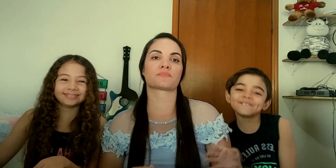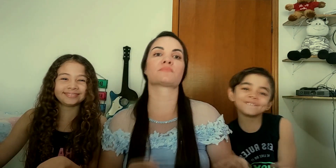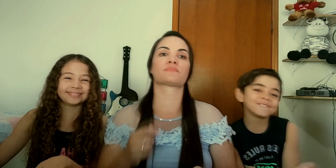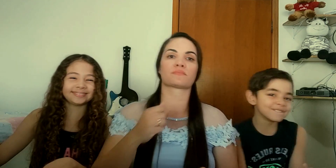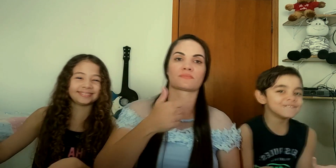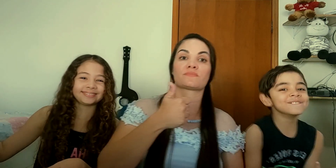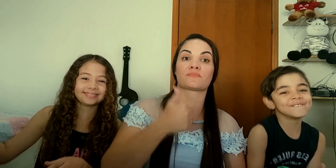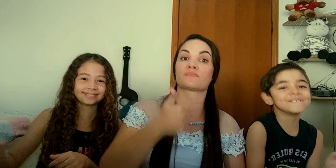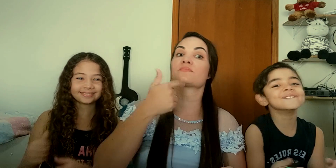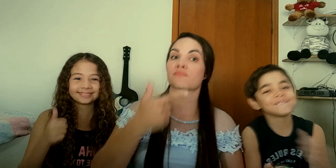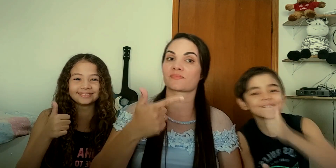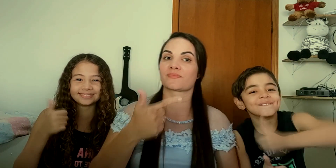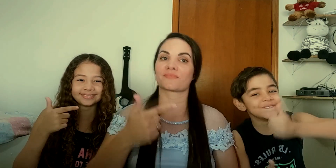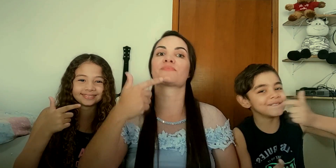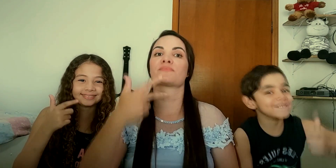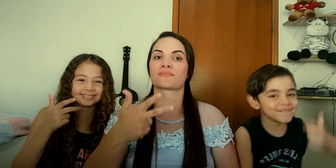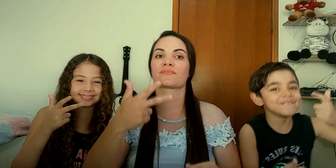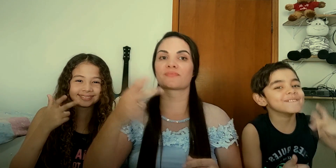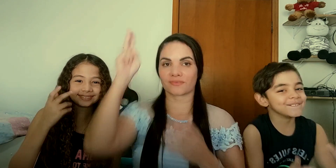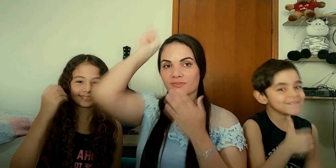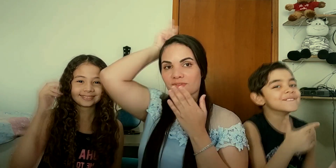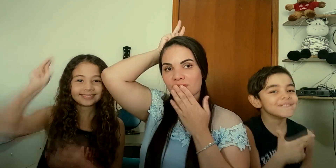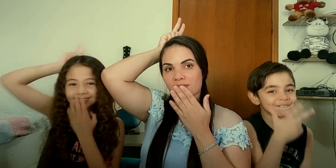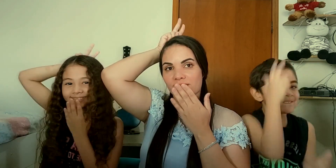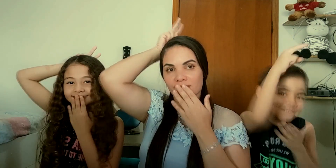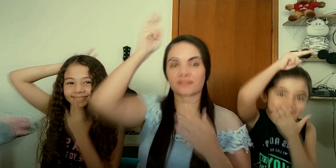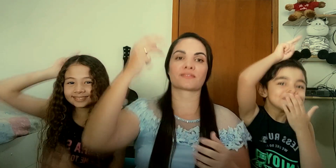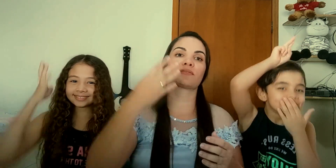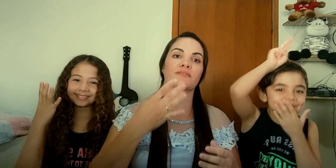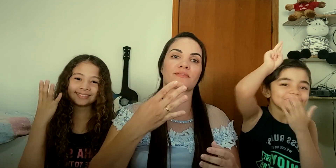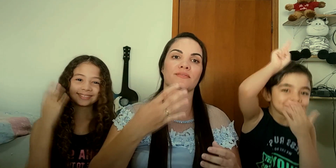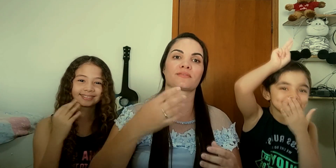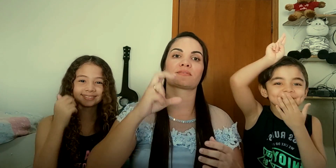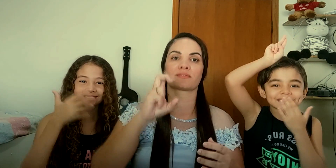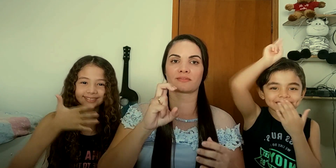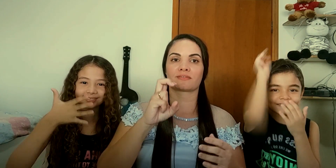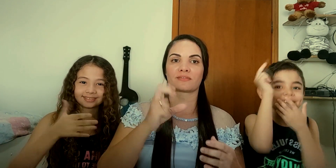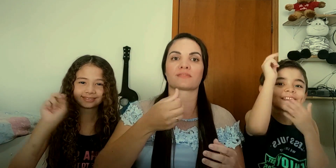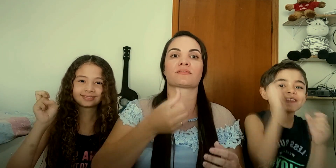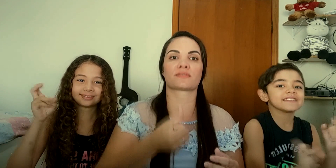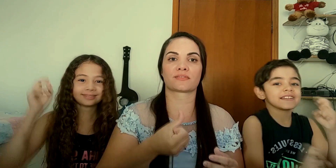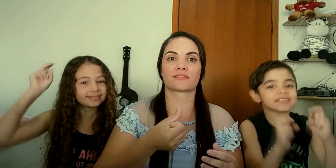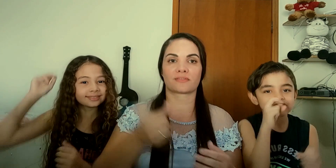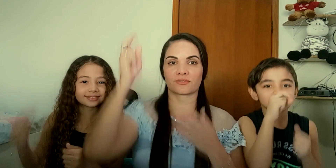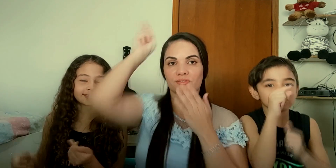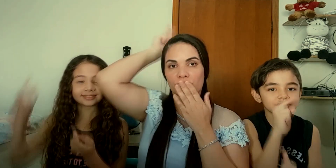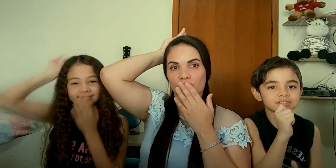Um, dois, três indiozinhos, quatro, cinco, seis indiozinhos.